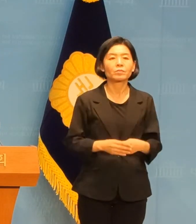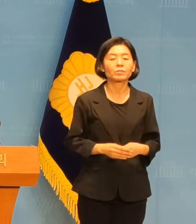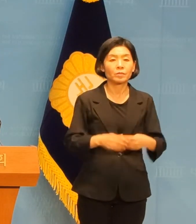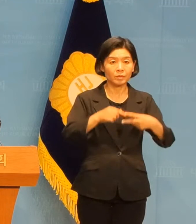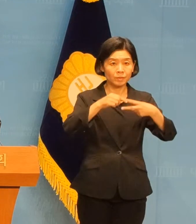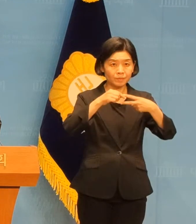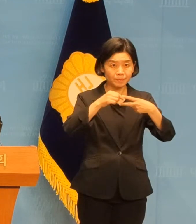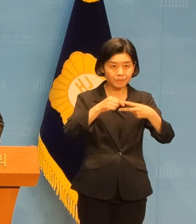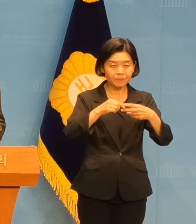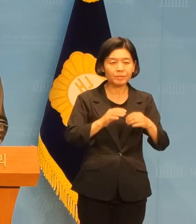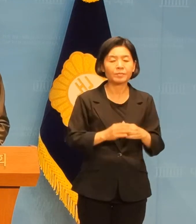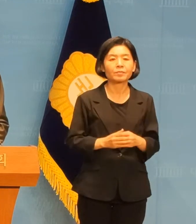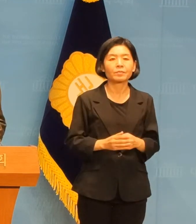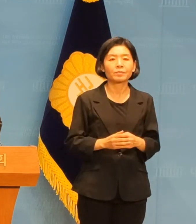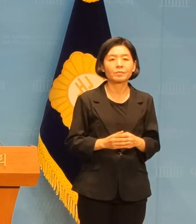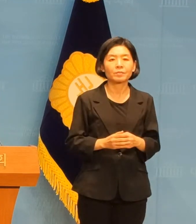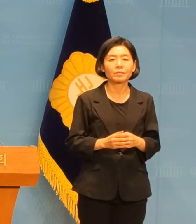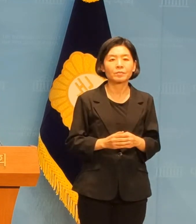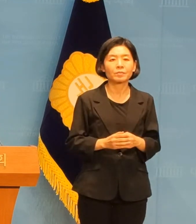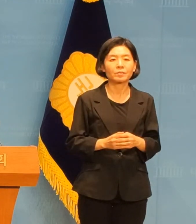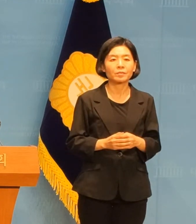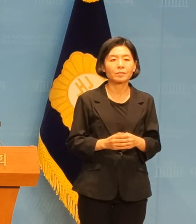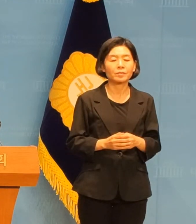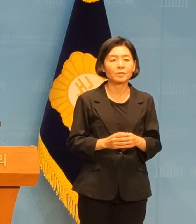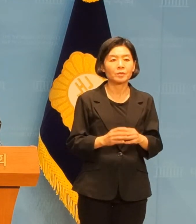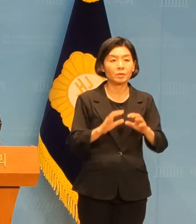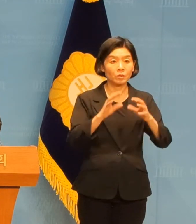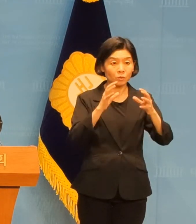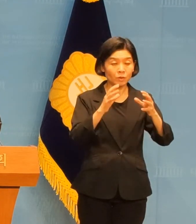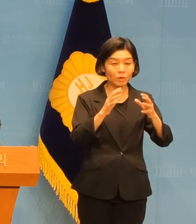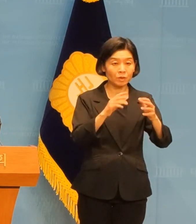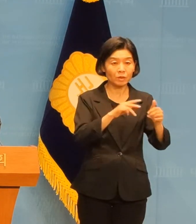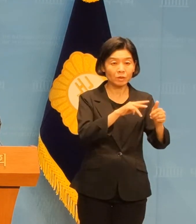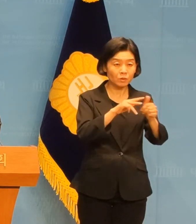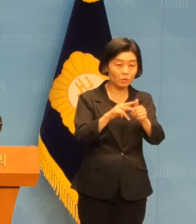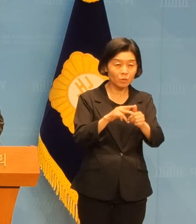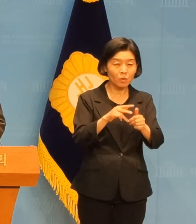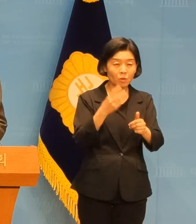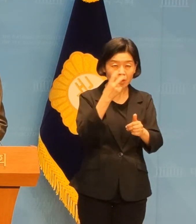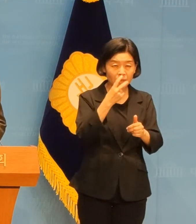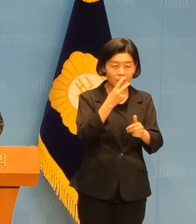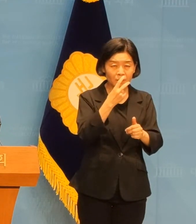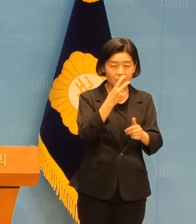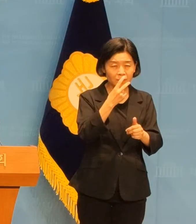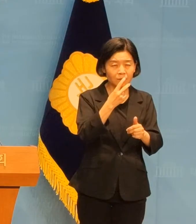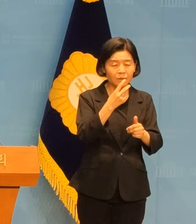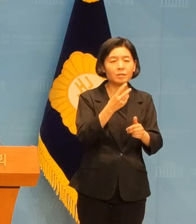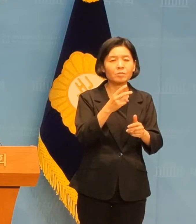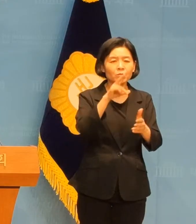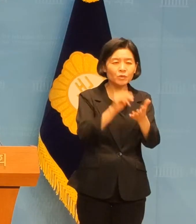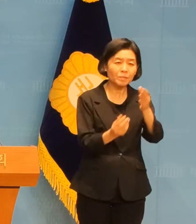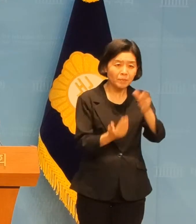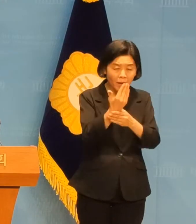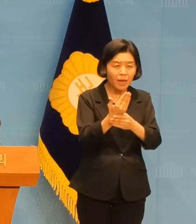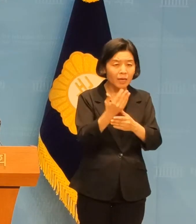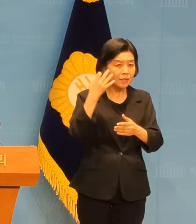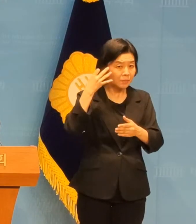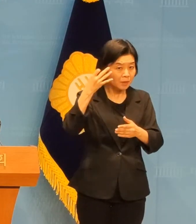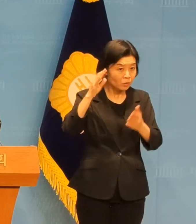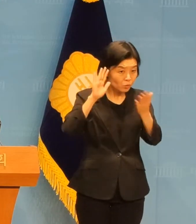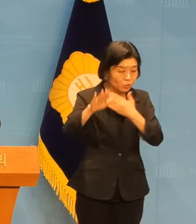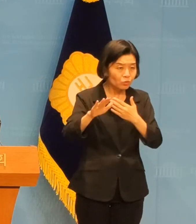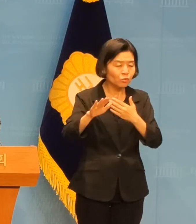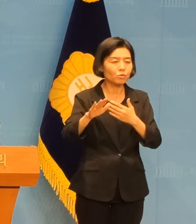먼저 사태 14일 만에 현장 방문한 대통령, 이란 제목의 논평 먼저 말씀드리겠습니다.